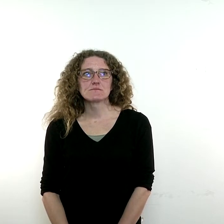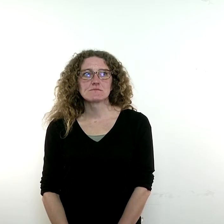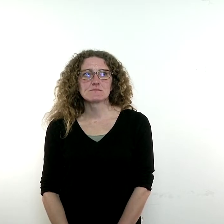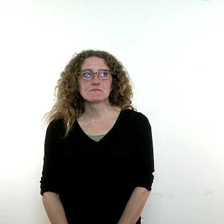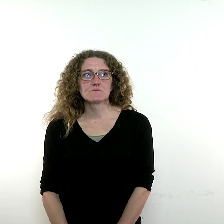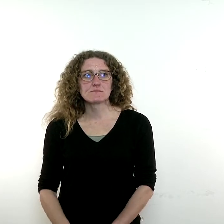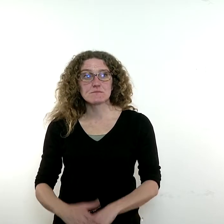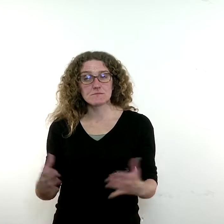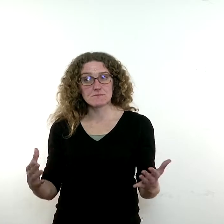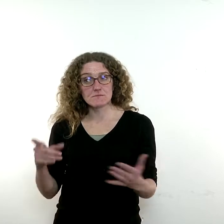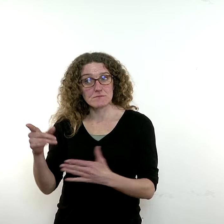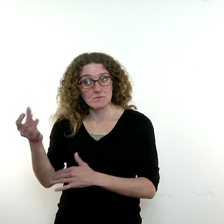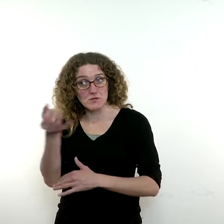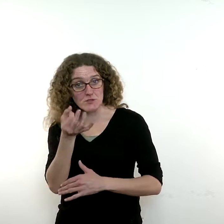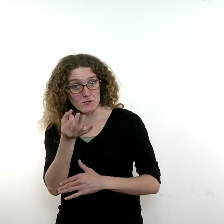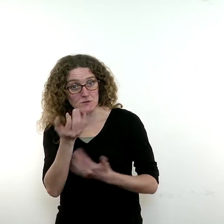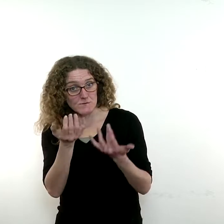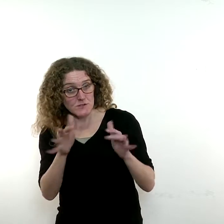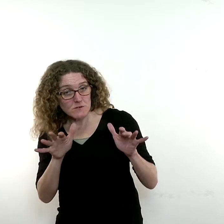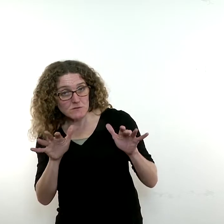Il l'a dit.